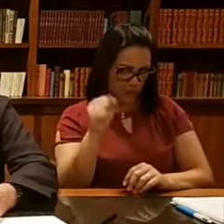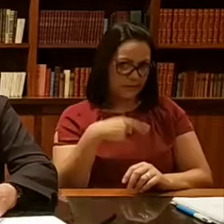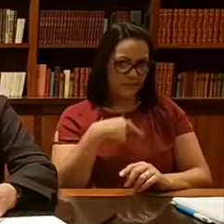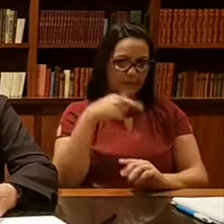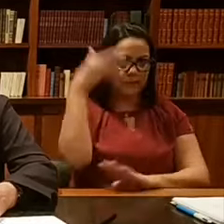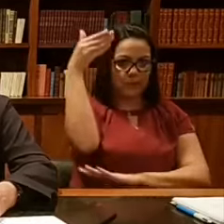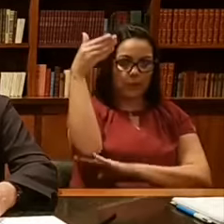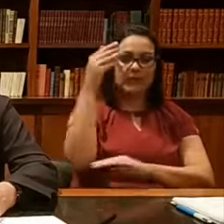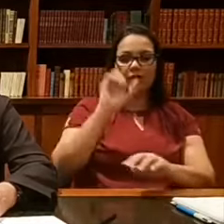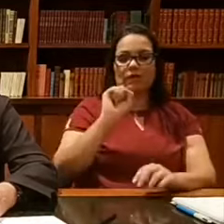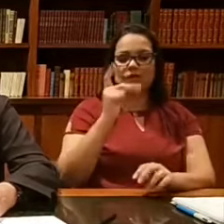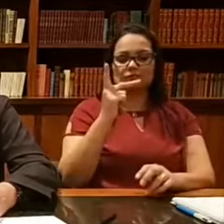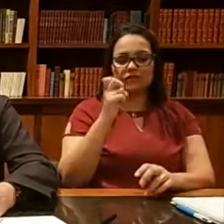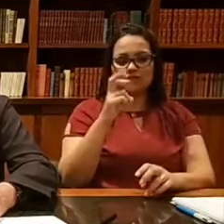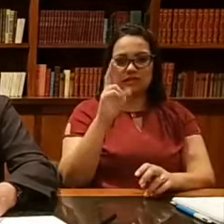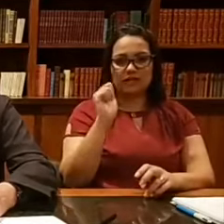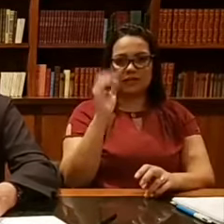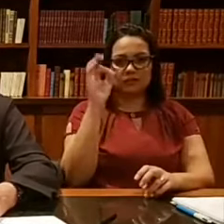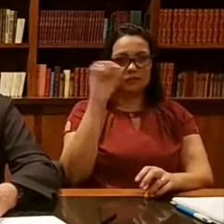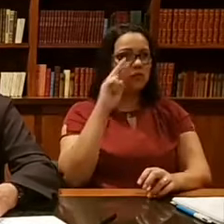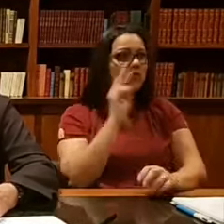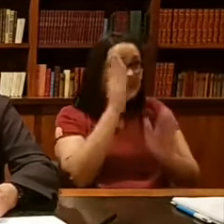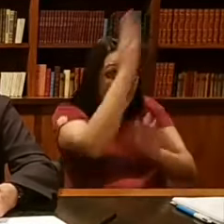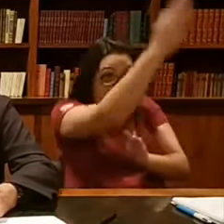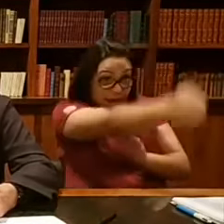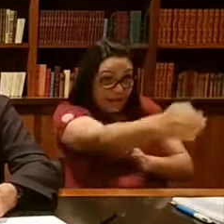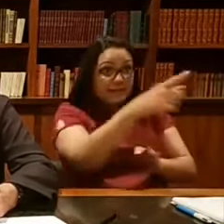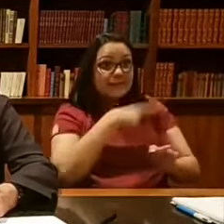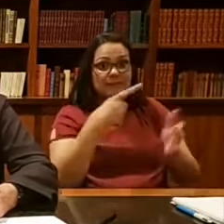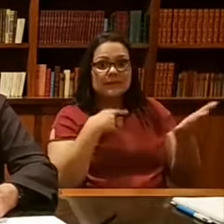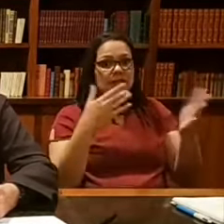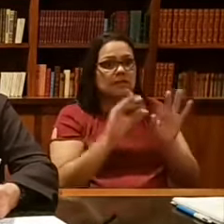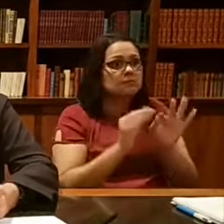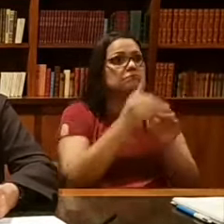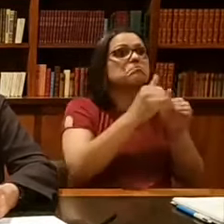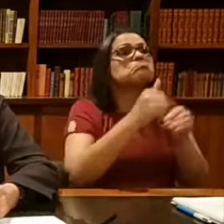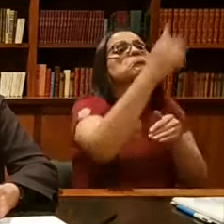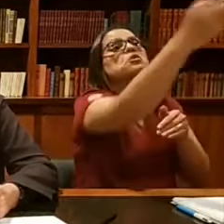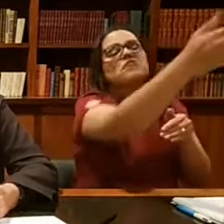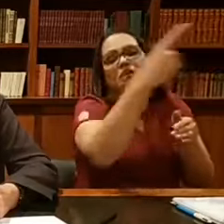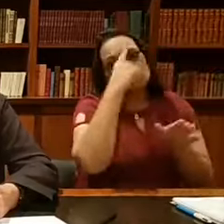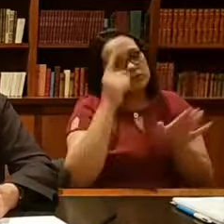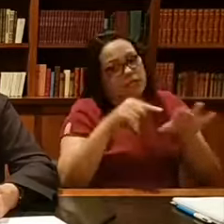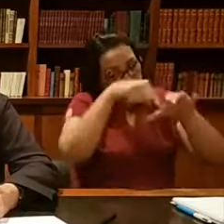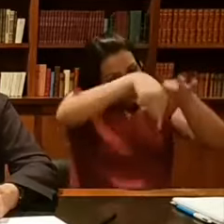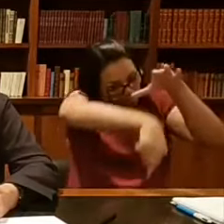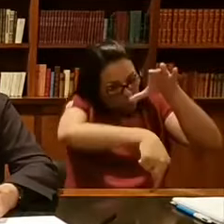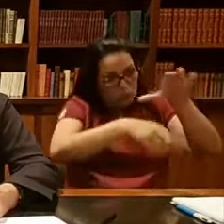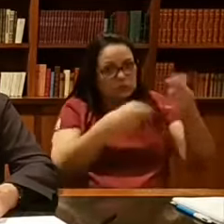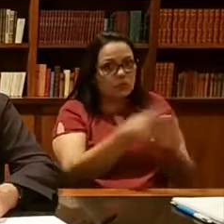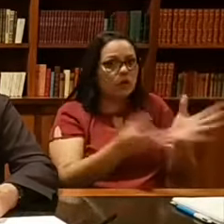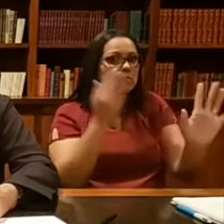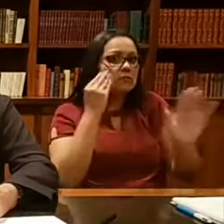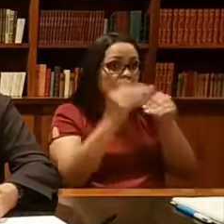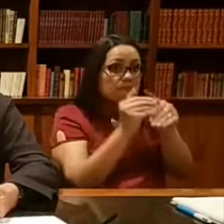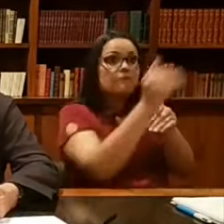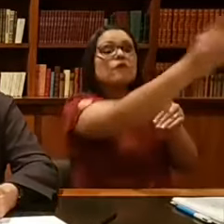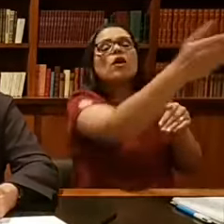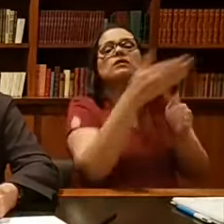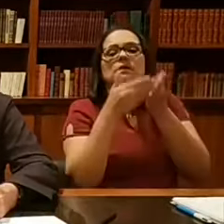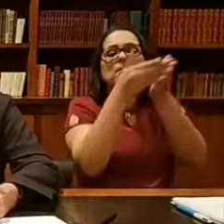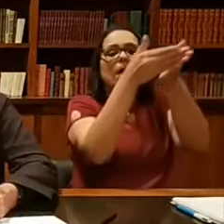Sheraton. Então vamos ver se na reta do Hotel Sheraton, 100 metros para fora, não sei qual é a profundidade ali, mas se for possível, 100 metros para fora,